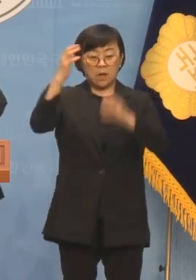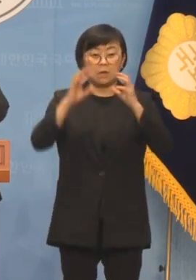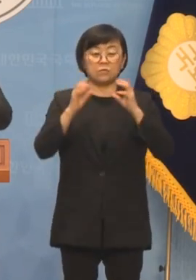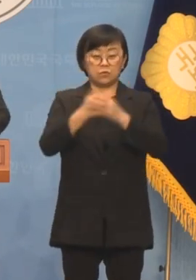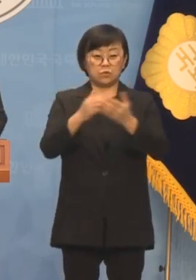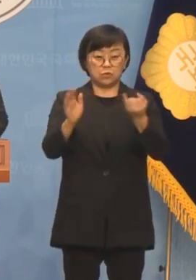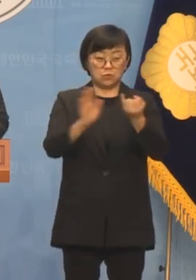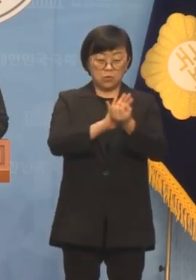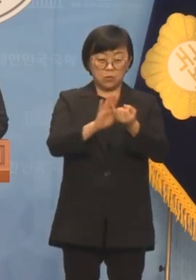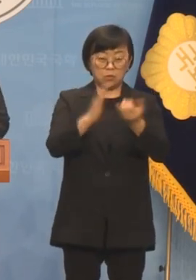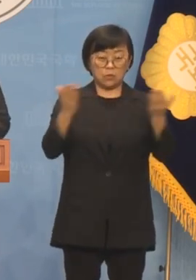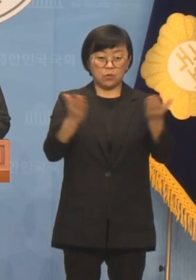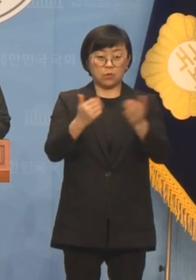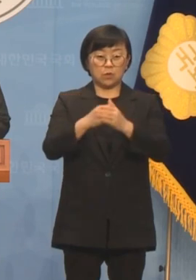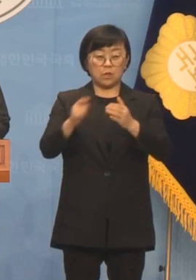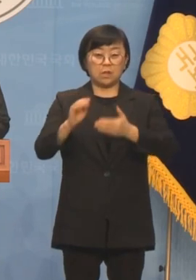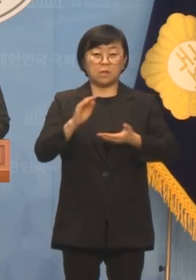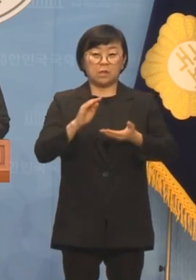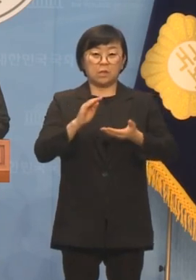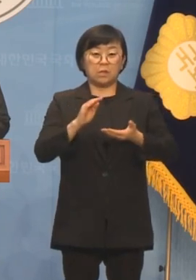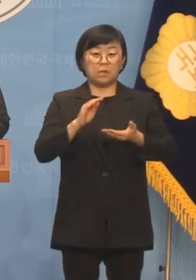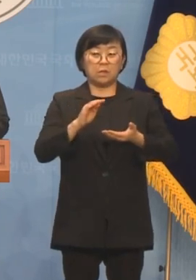대한민국 돌봄 노동의